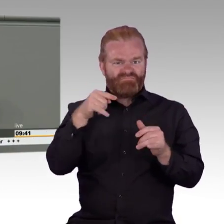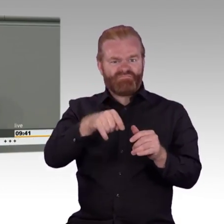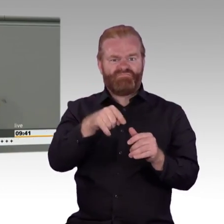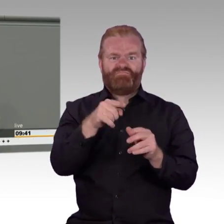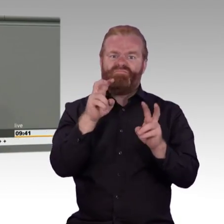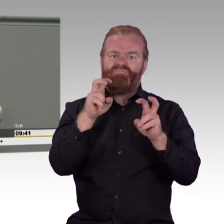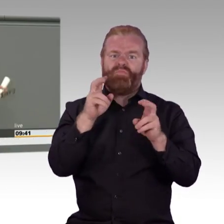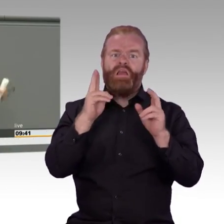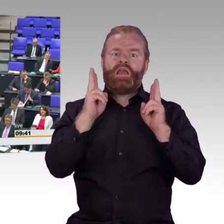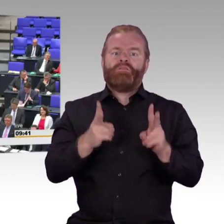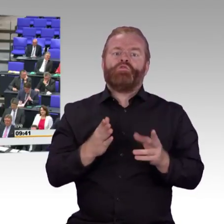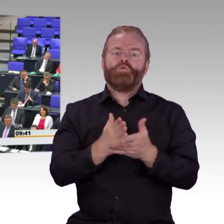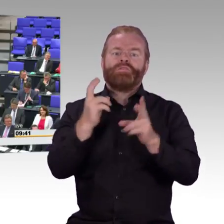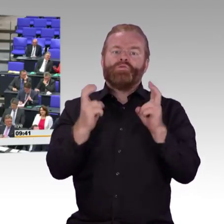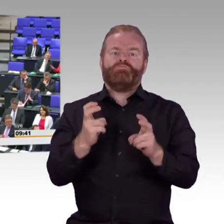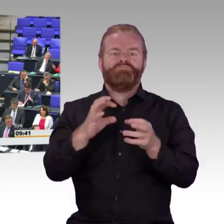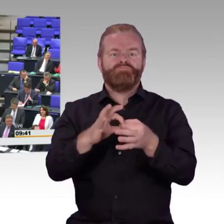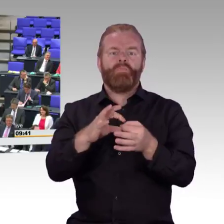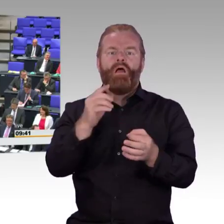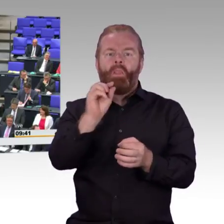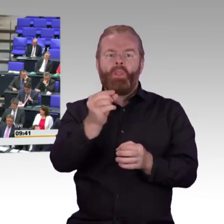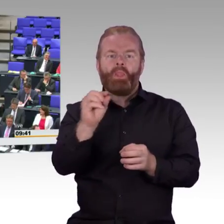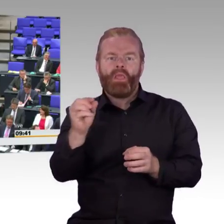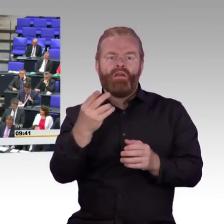die Verbraucher bringt es eigentlich nichts.